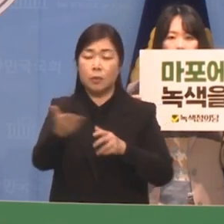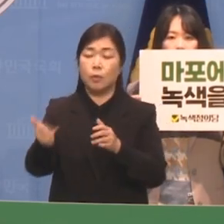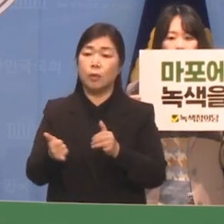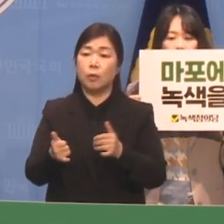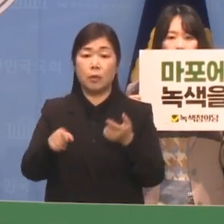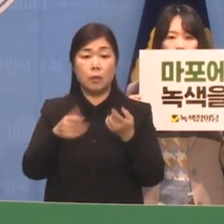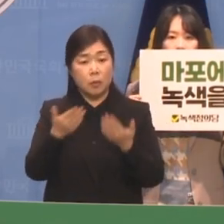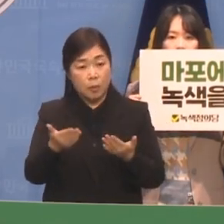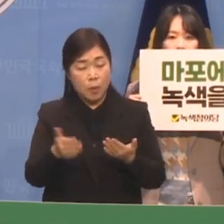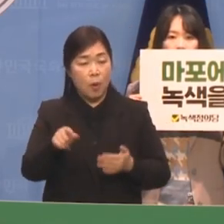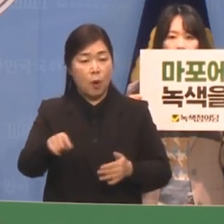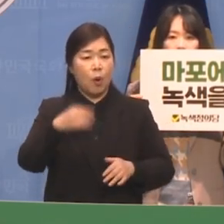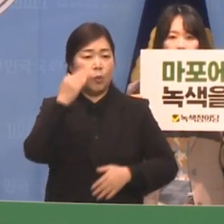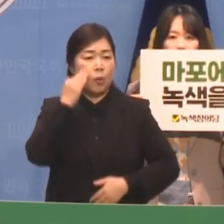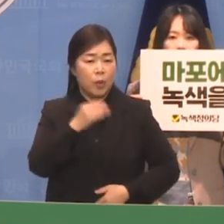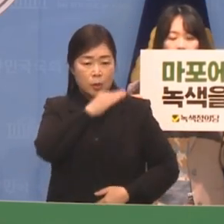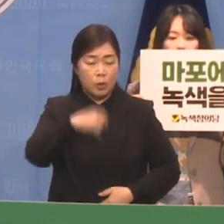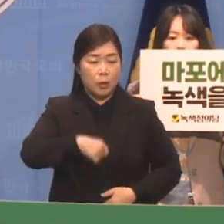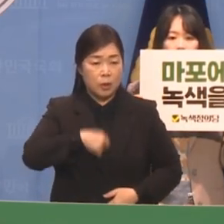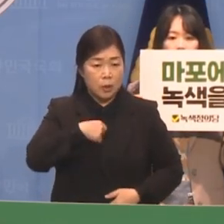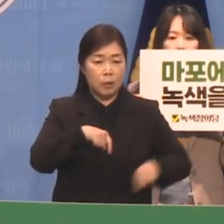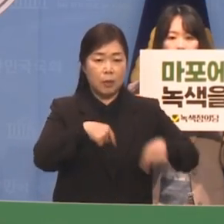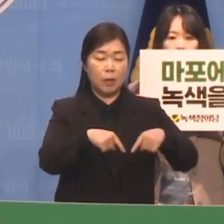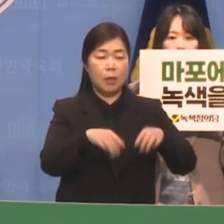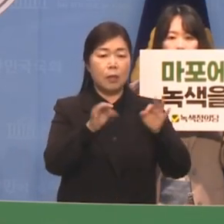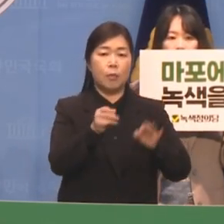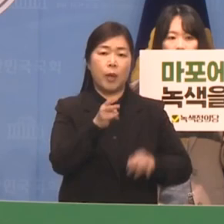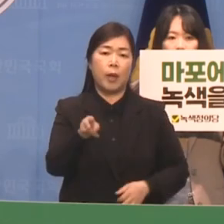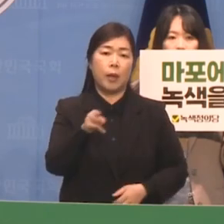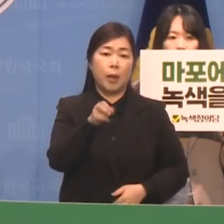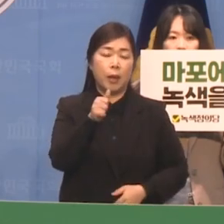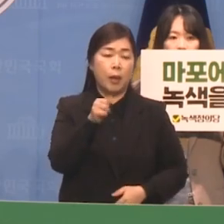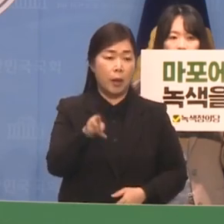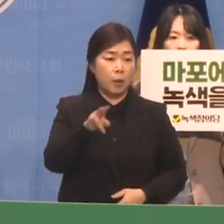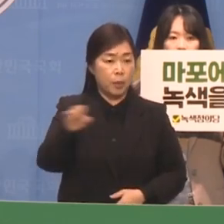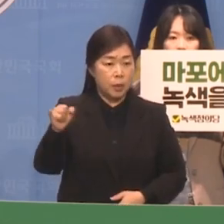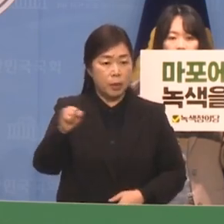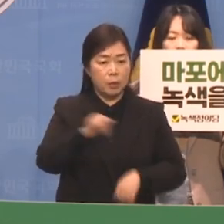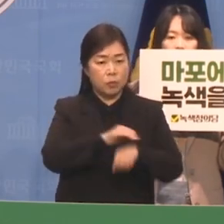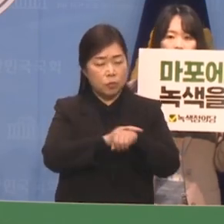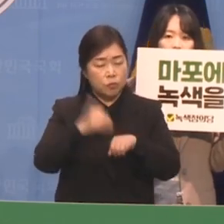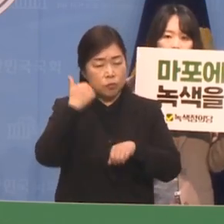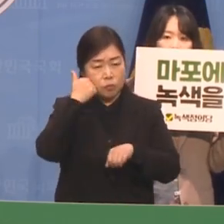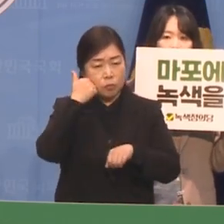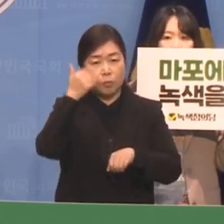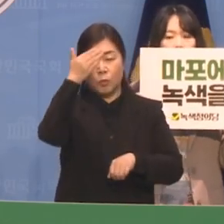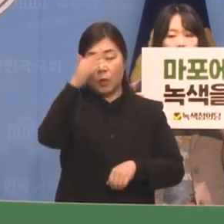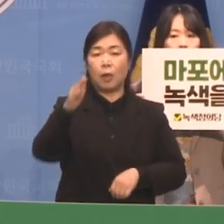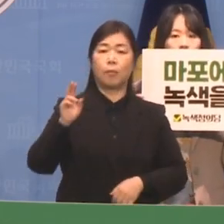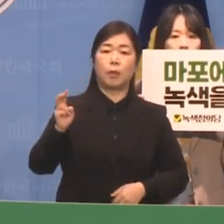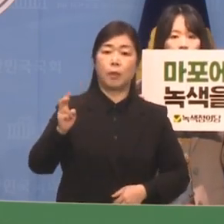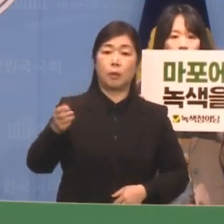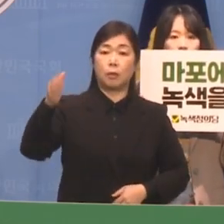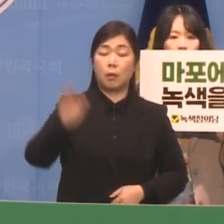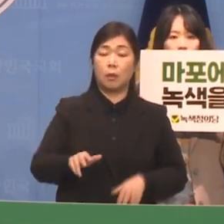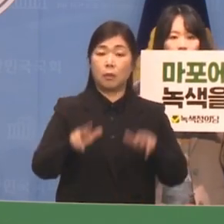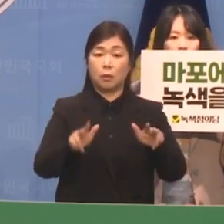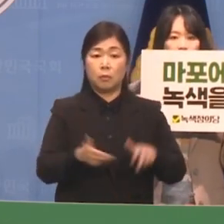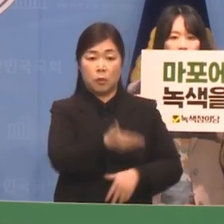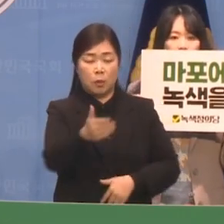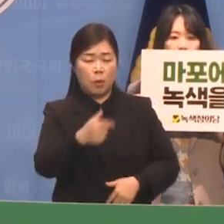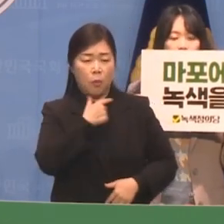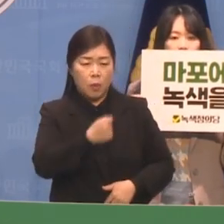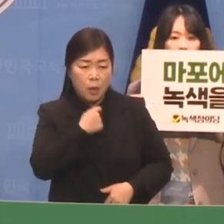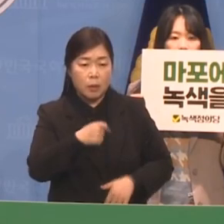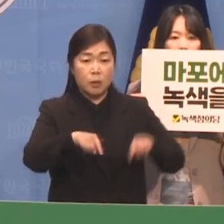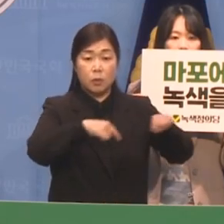아직 녹색정의당의 김혜미 후보를 잘 모르실 수 있습니다. 그러나 지금 시민 여러분께서 꿈꾸시는 정치가, 지금